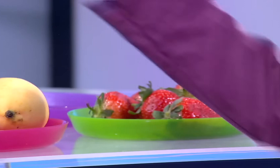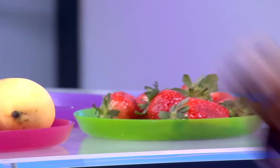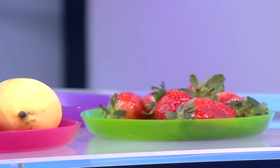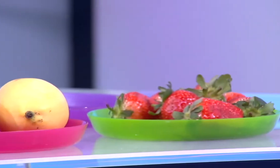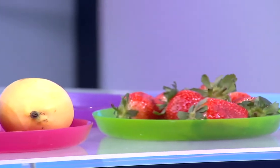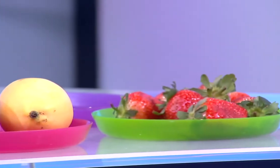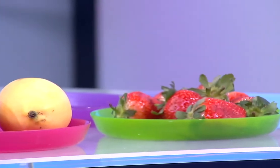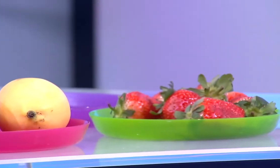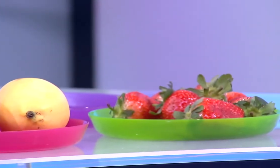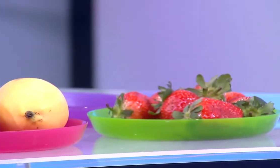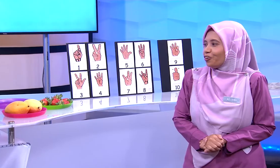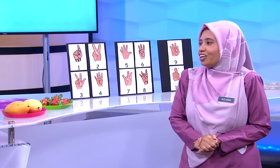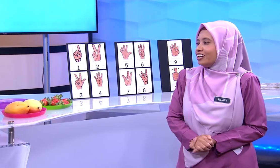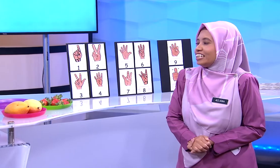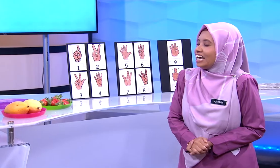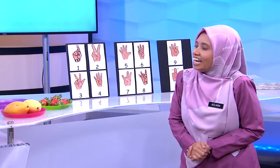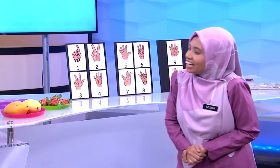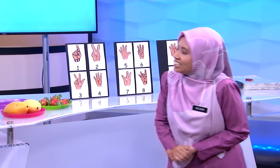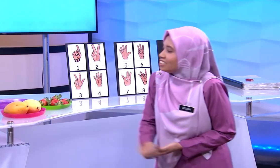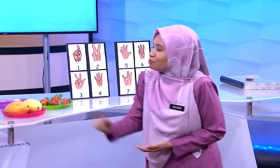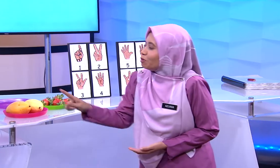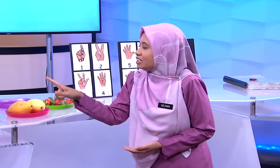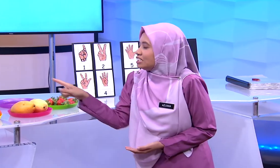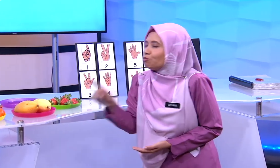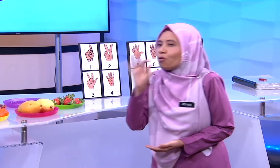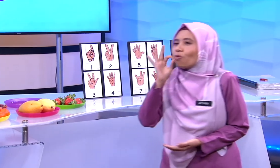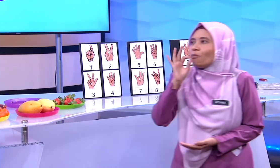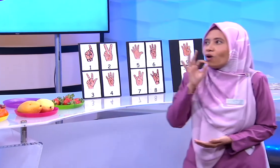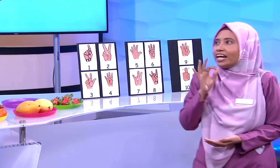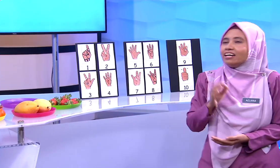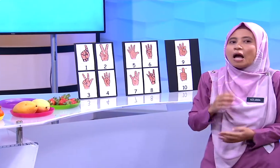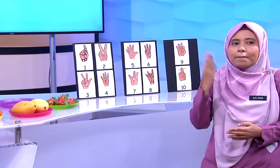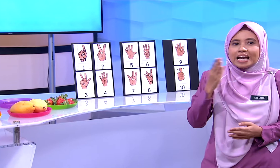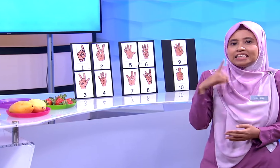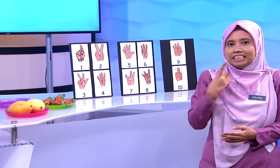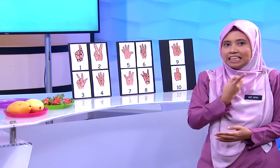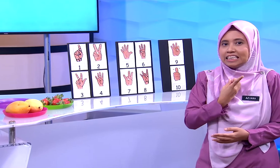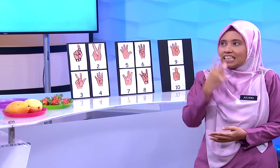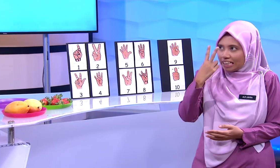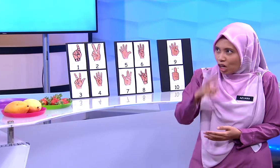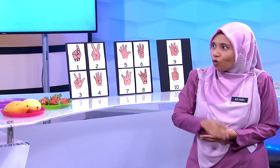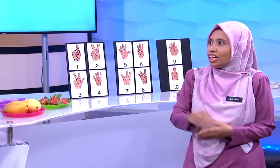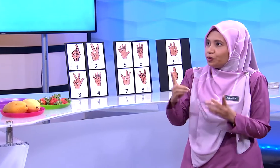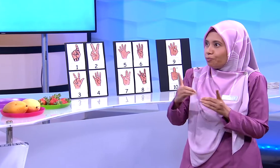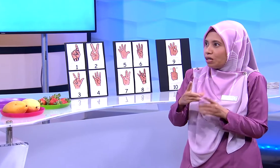anggur anggur Oke ini semua buah-buah yang biasa kita tengok dan jumpa